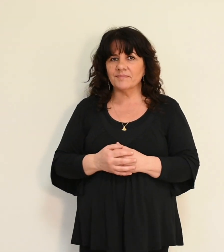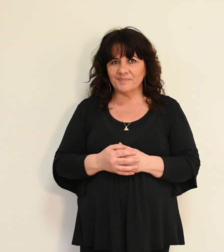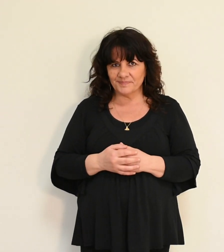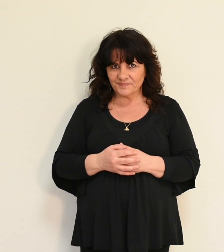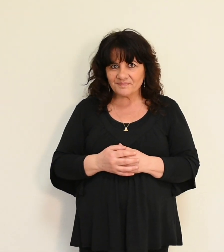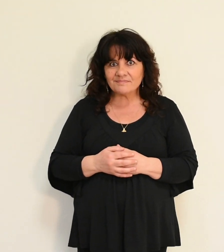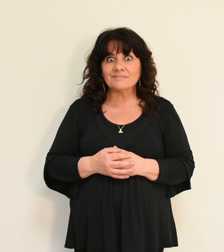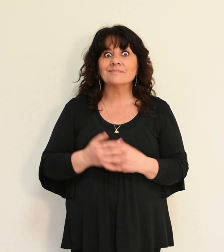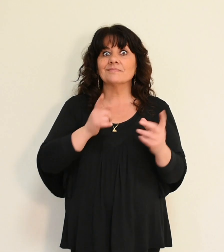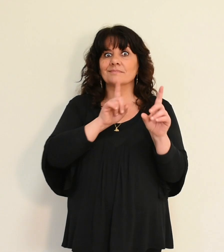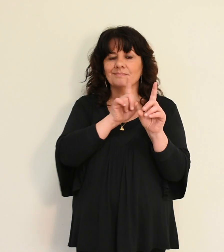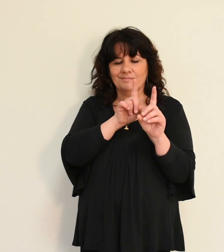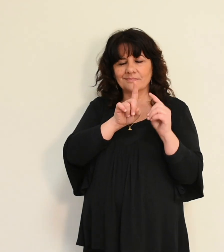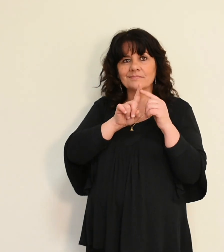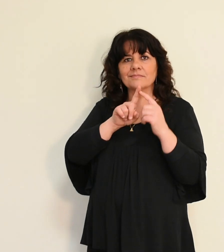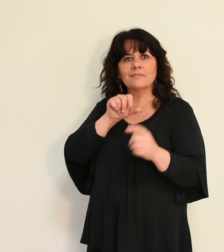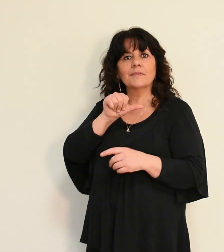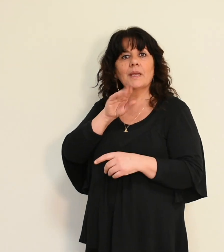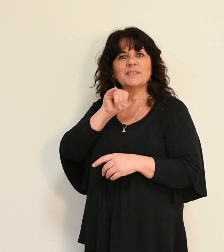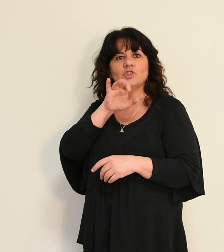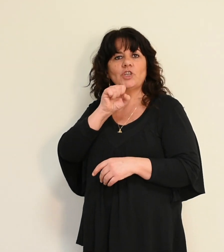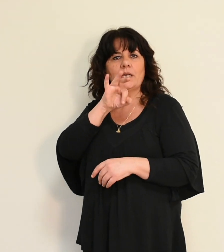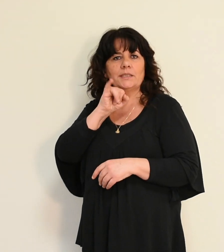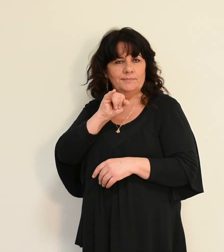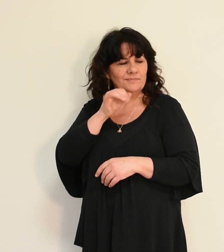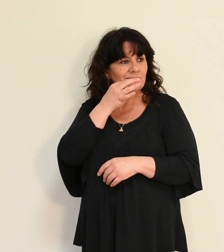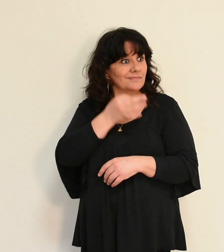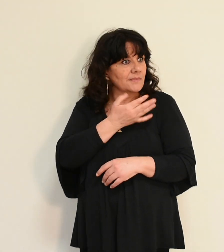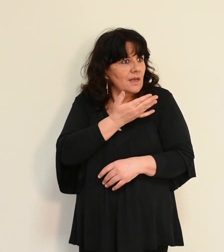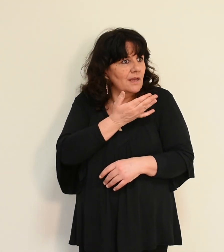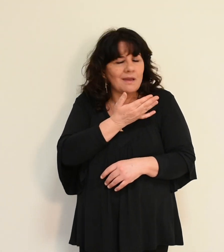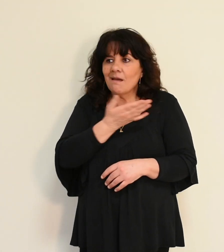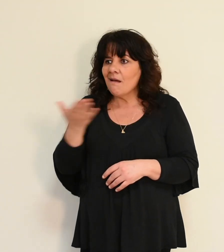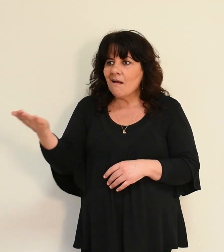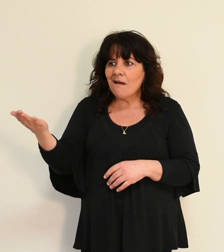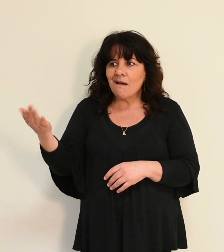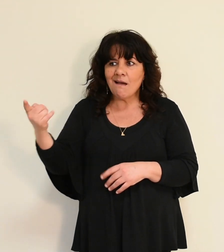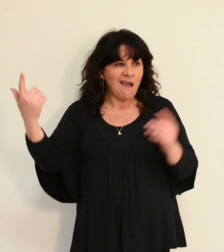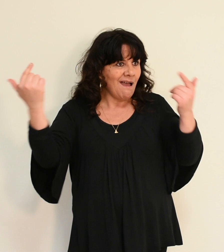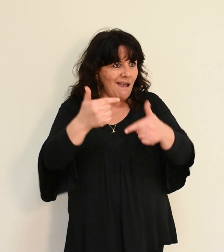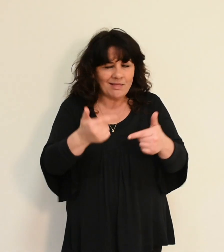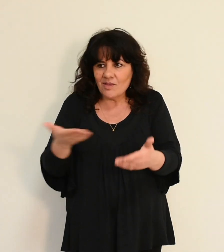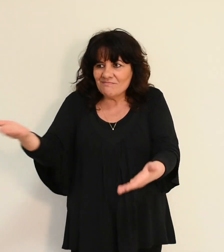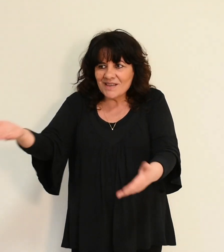Alors Abishai dit à David, « Aujourd'hui, Dieu a livré ton ennemi entre tes mains.